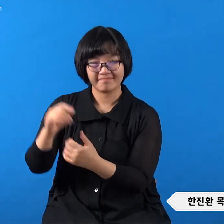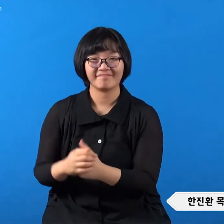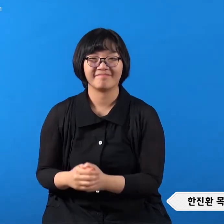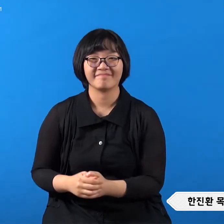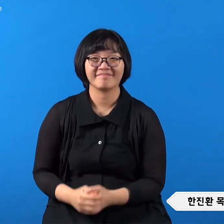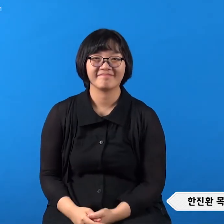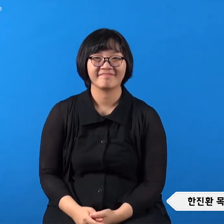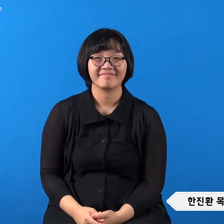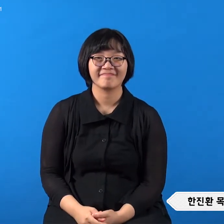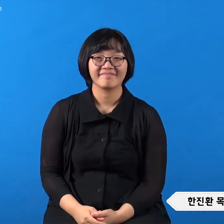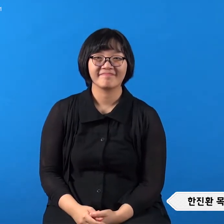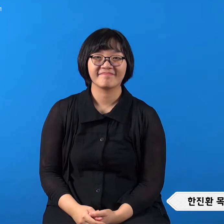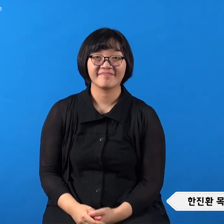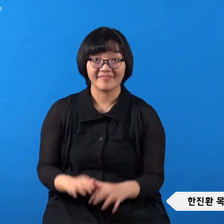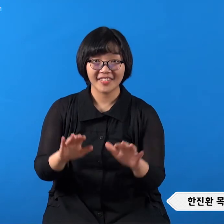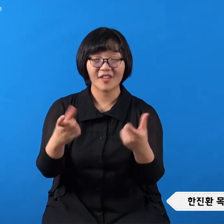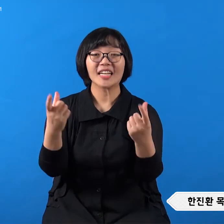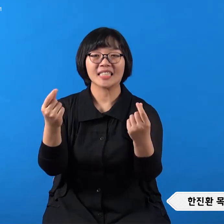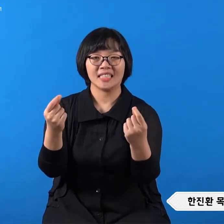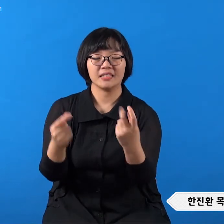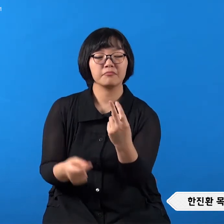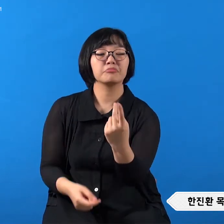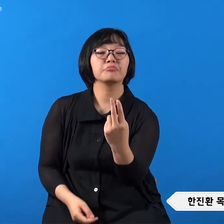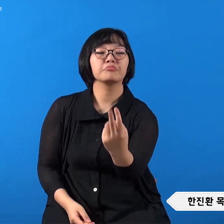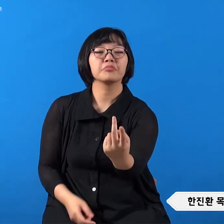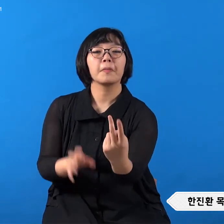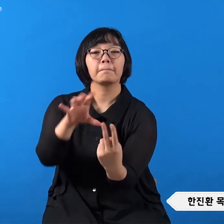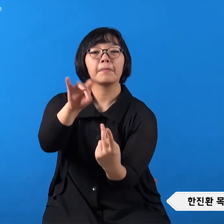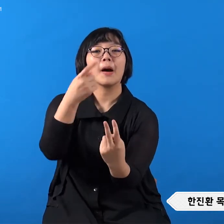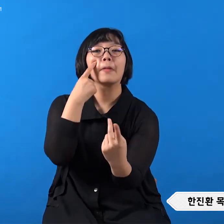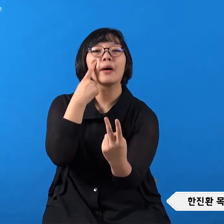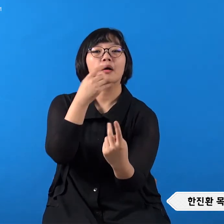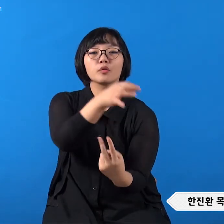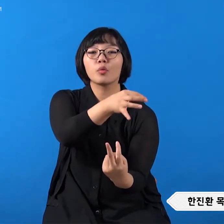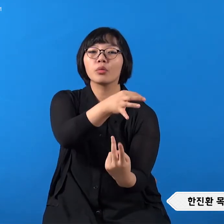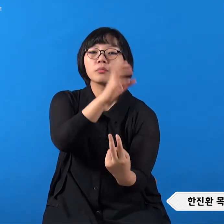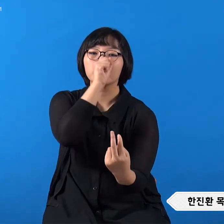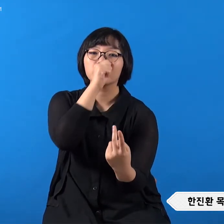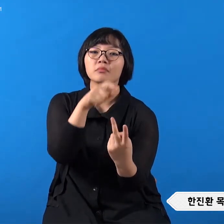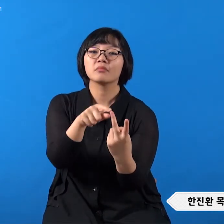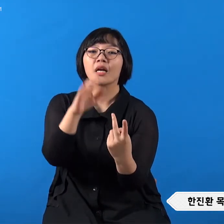여러분, 우리에게도 양자택일을 해보면 알 수 있습니다. 재벌이냐